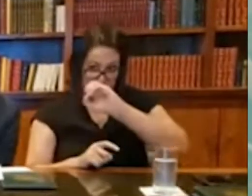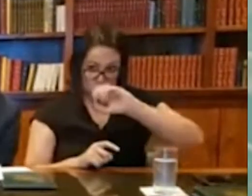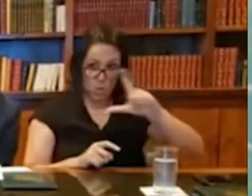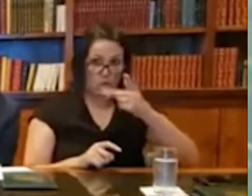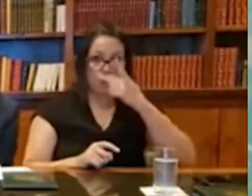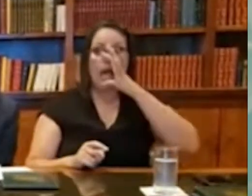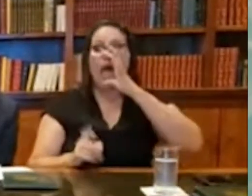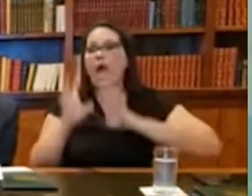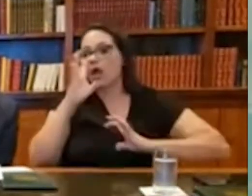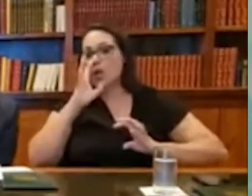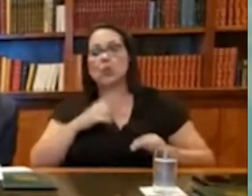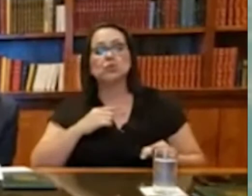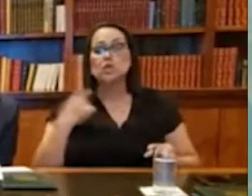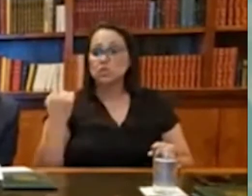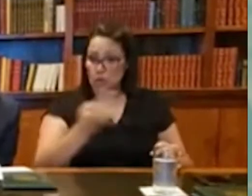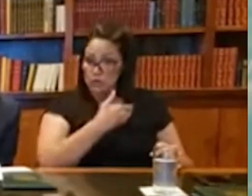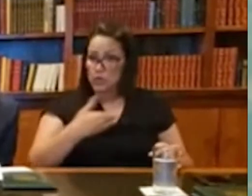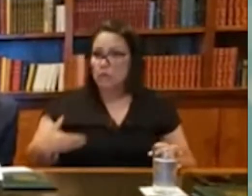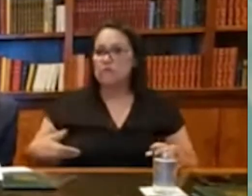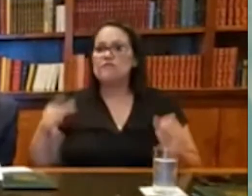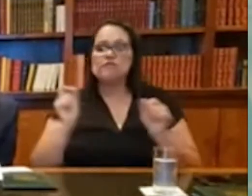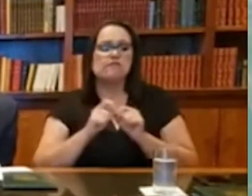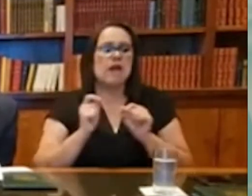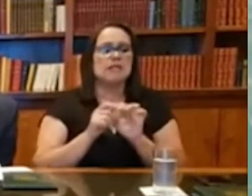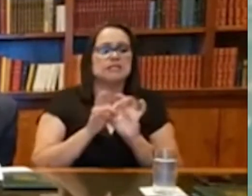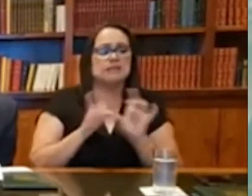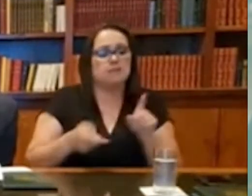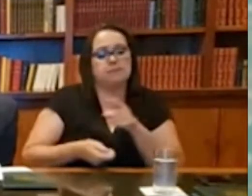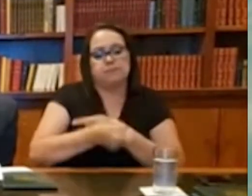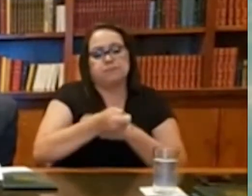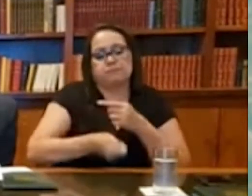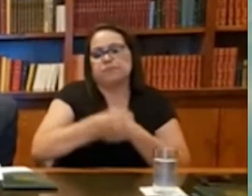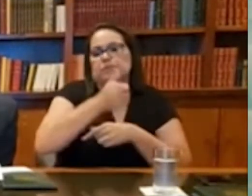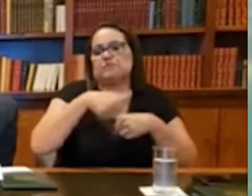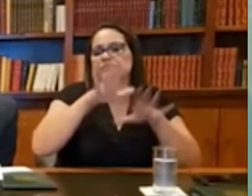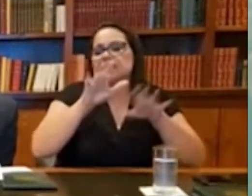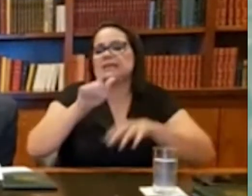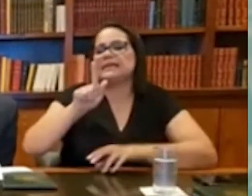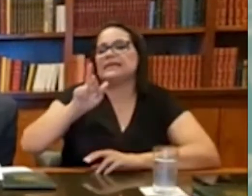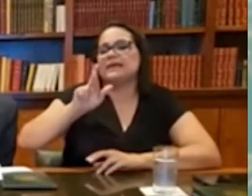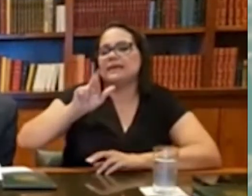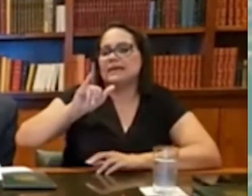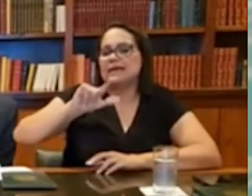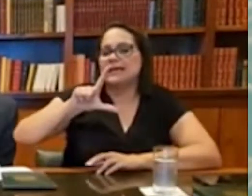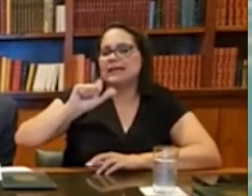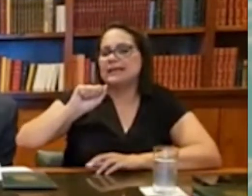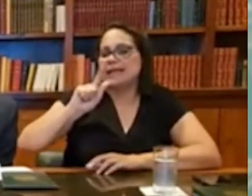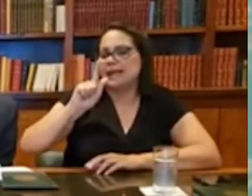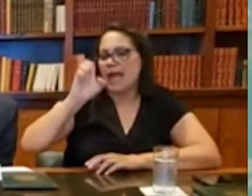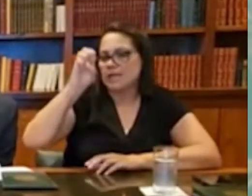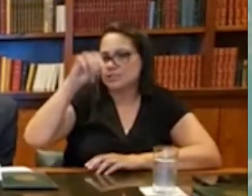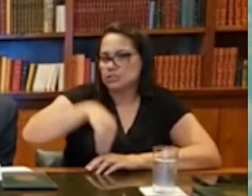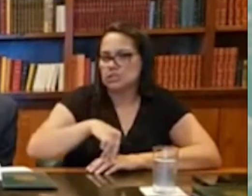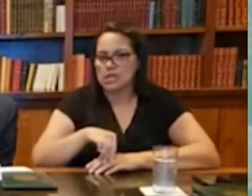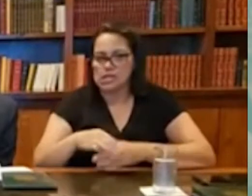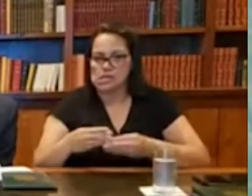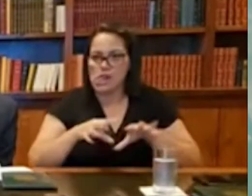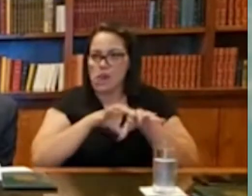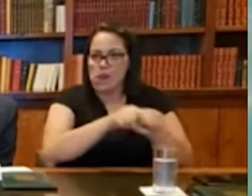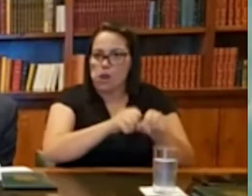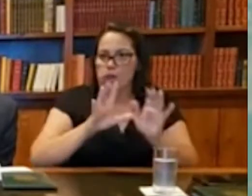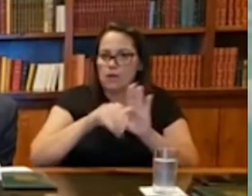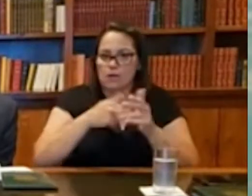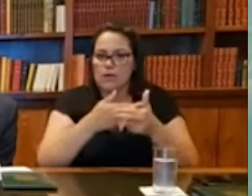governo está promovendo a grilagem. Não, pelo contrário. Quando nós trazemos a situação para uma